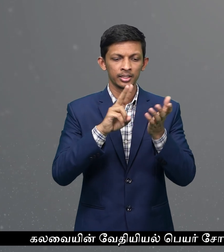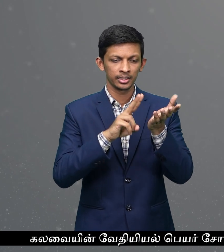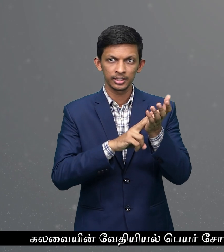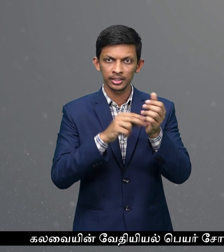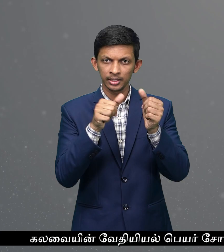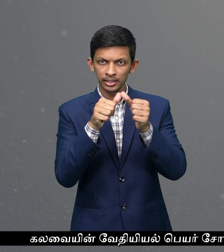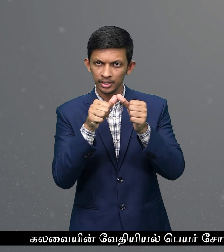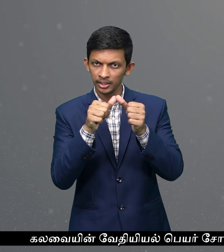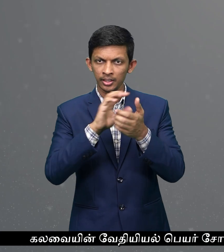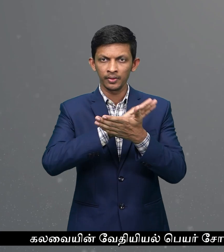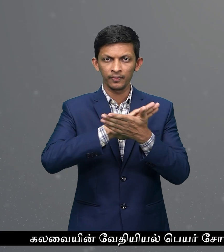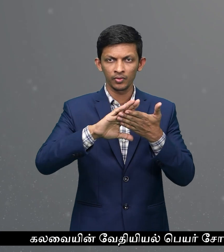NaHCO3.